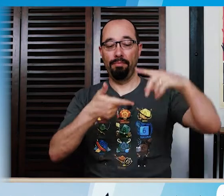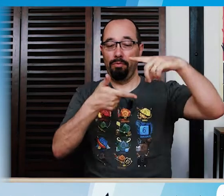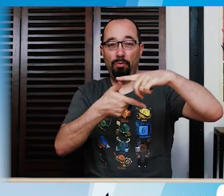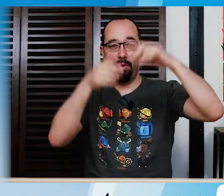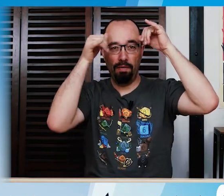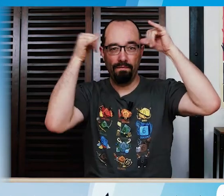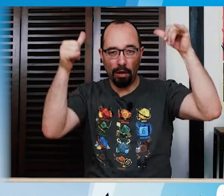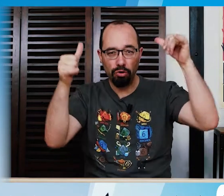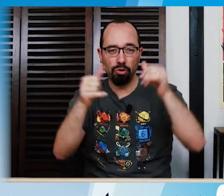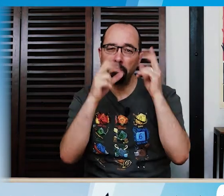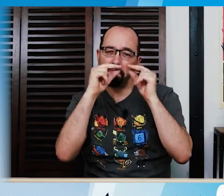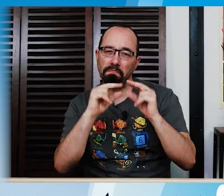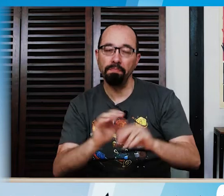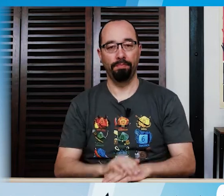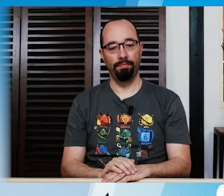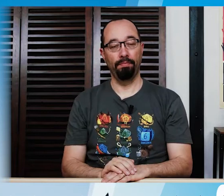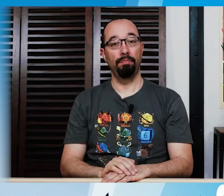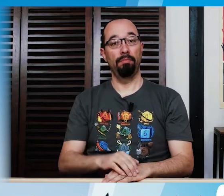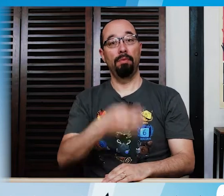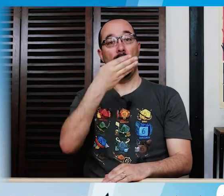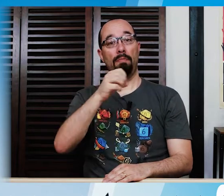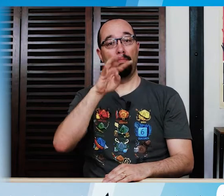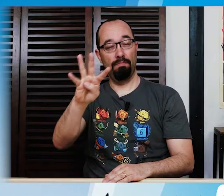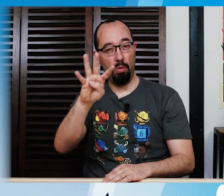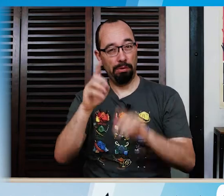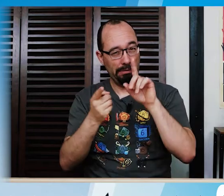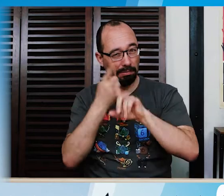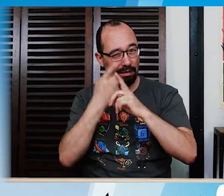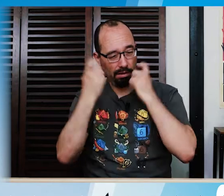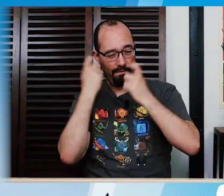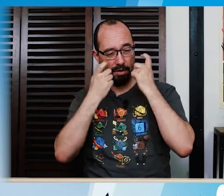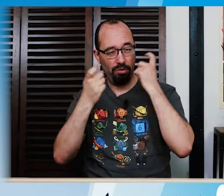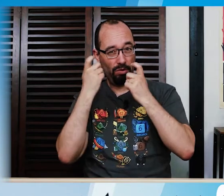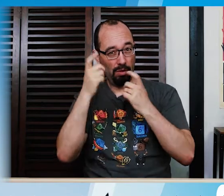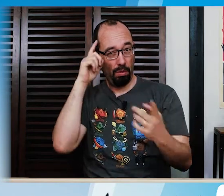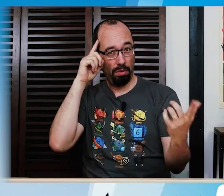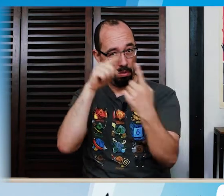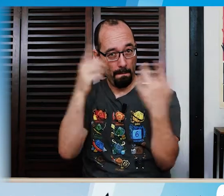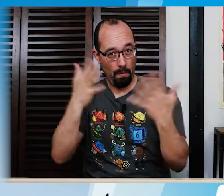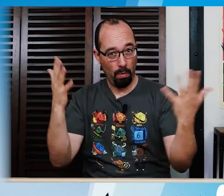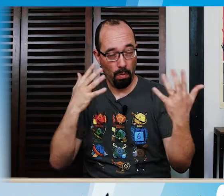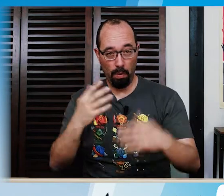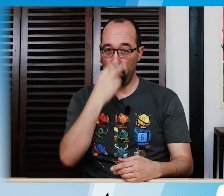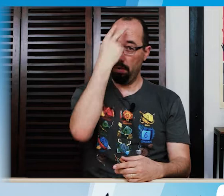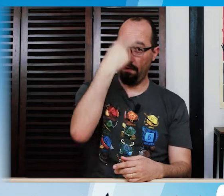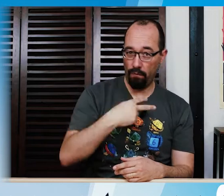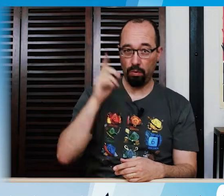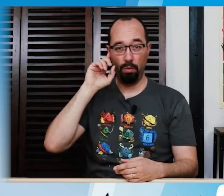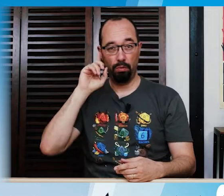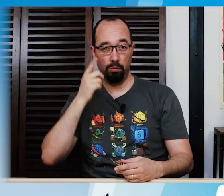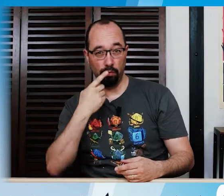Description d'une tuile vache. Cette édition de Mow a été particulièrement pensée pour que le jeu soit accessible aux malvoyants et